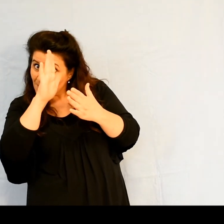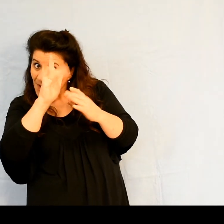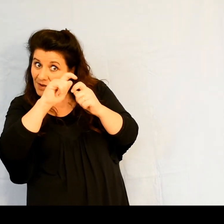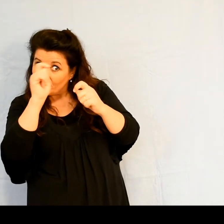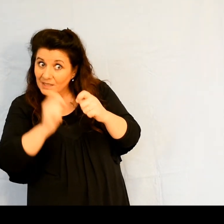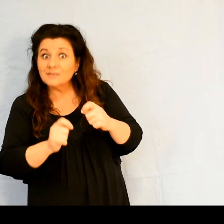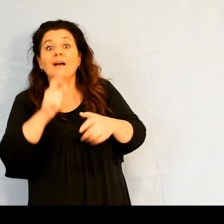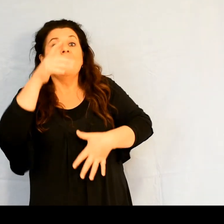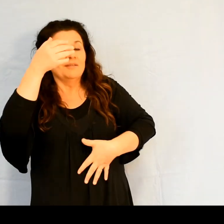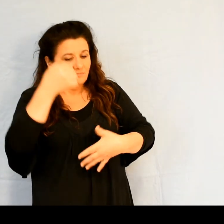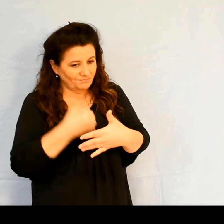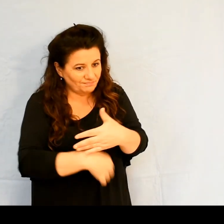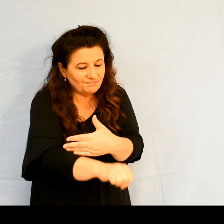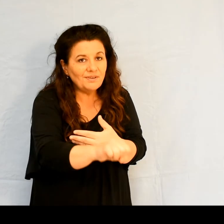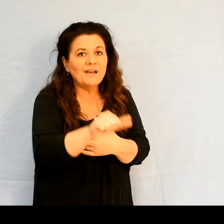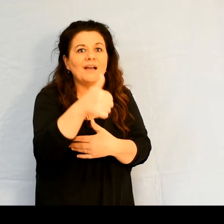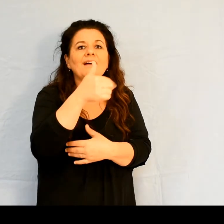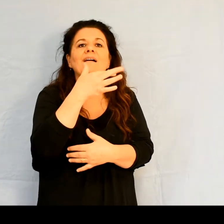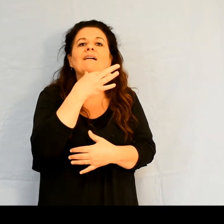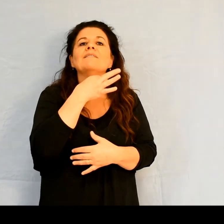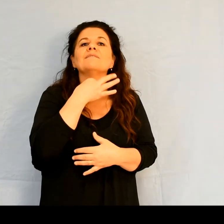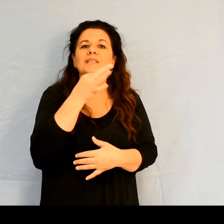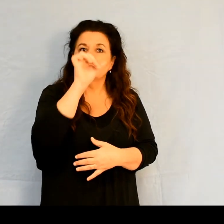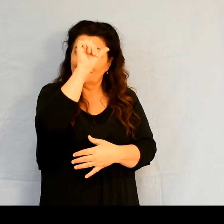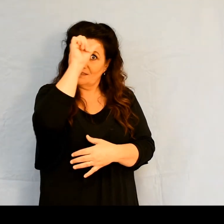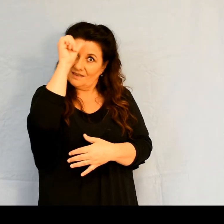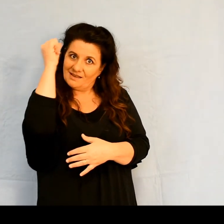Et Abraham donna un nom au fils